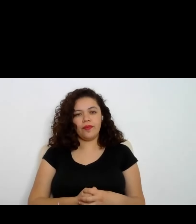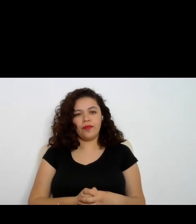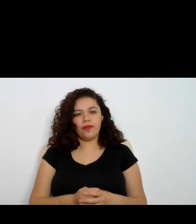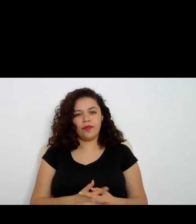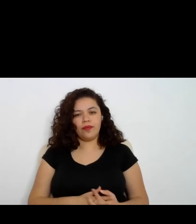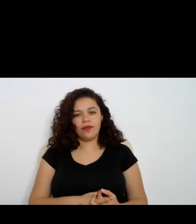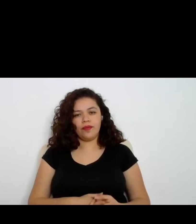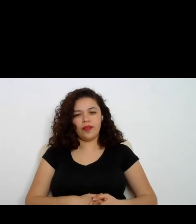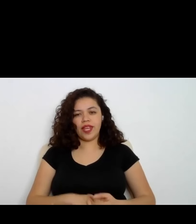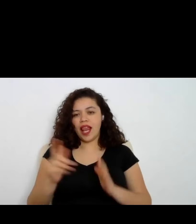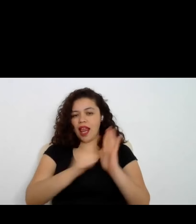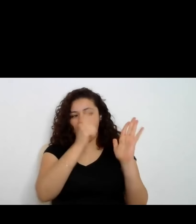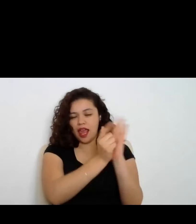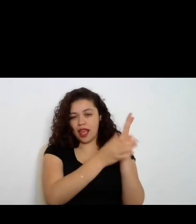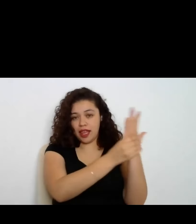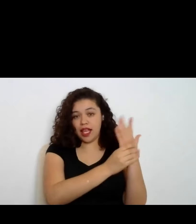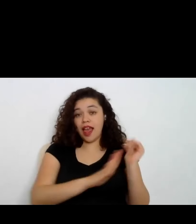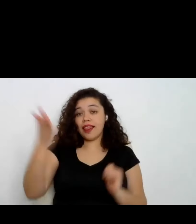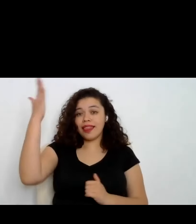menciona la ley es el titular.